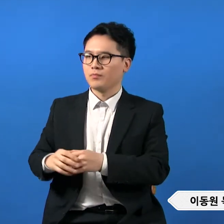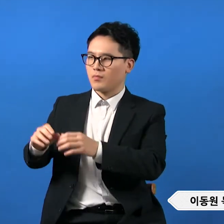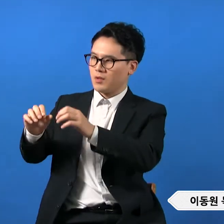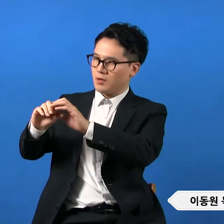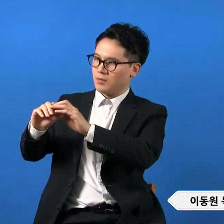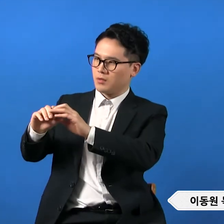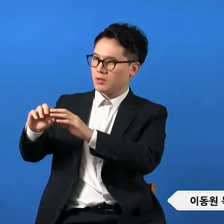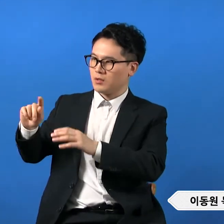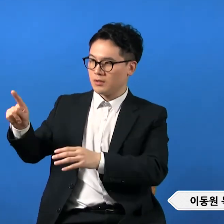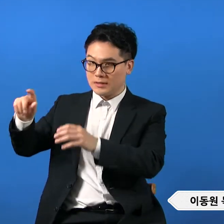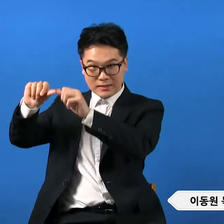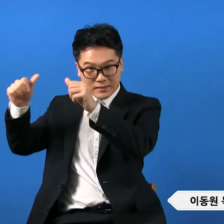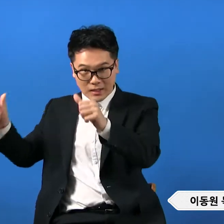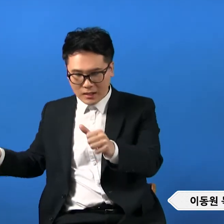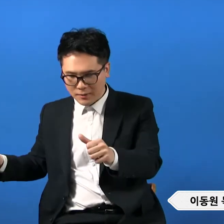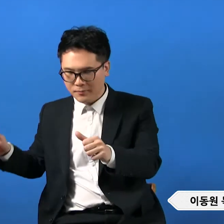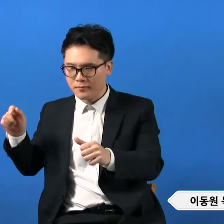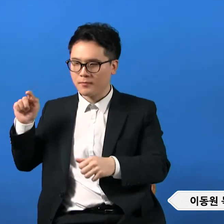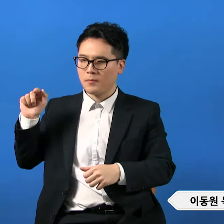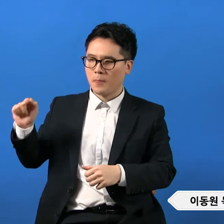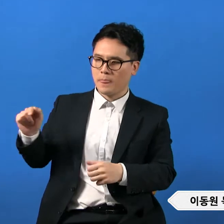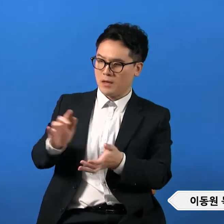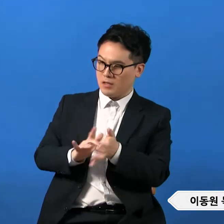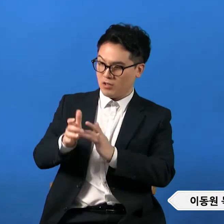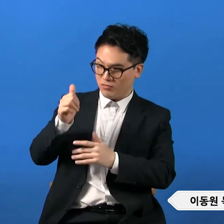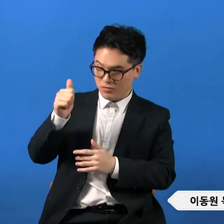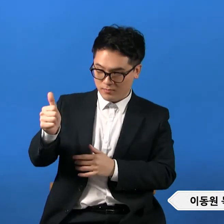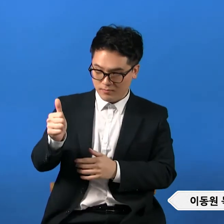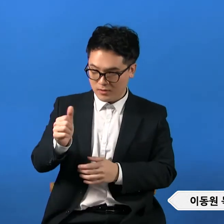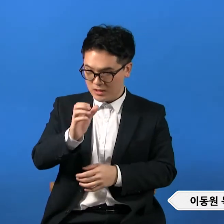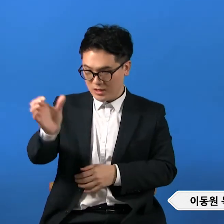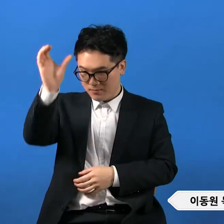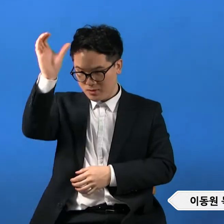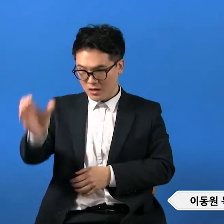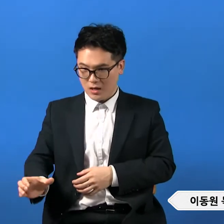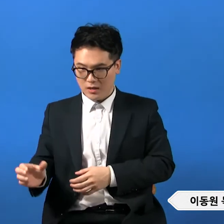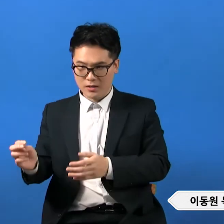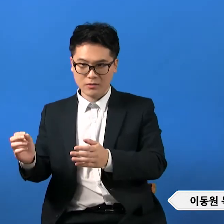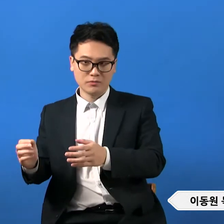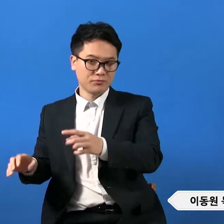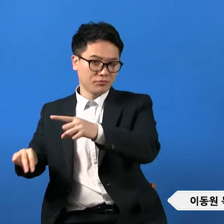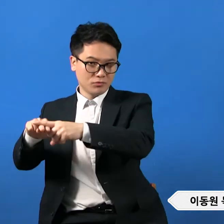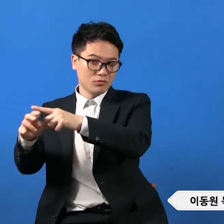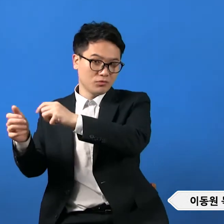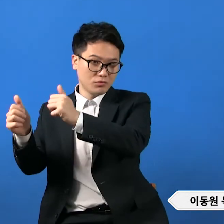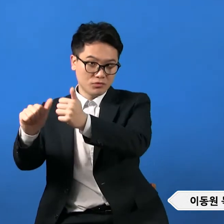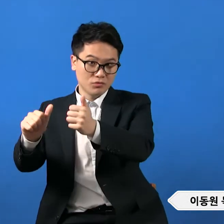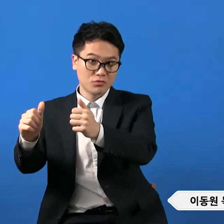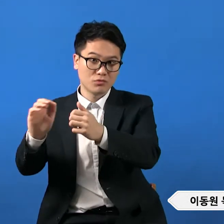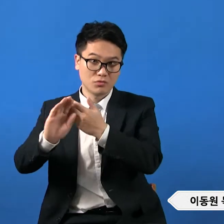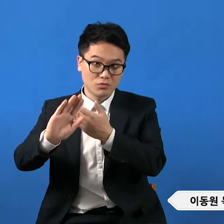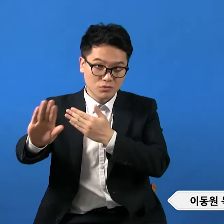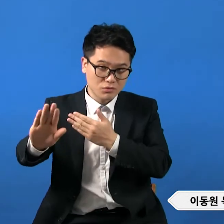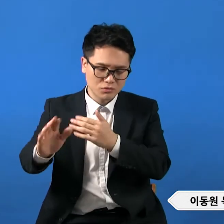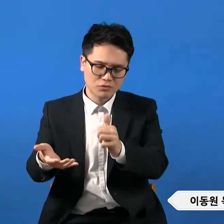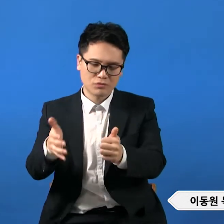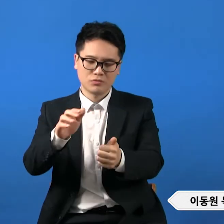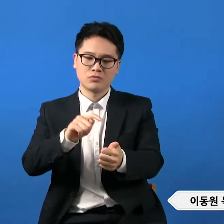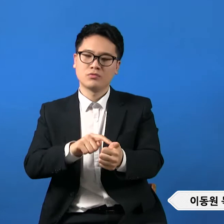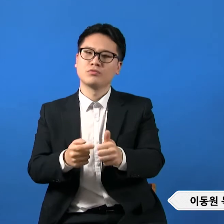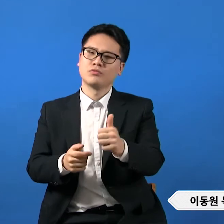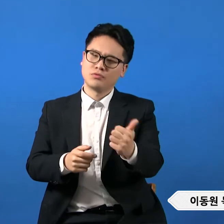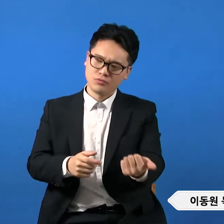예수님이 십자가에 돌아가신 후 그 시신을 예수님의 어머니 성모 마리아가 끌어안고